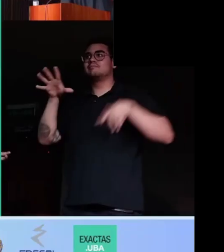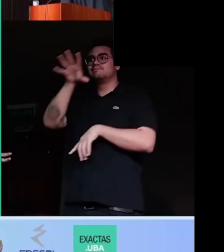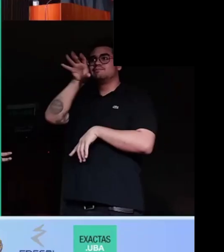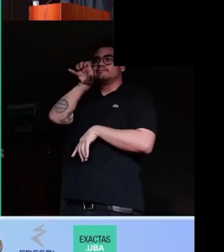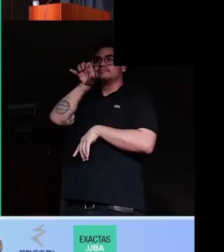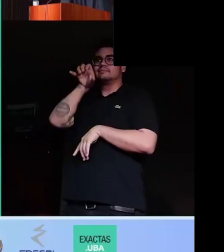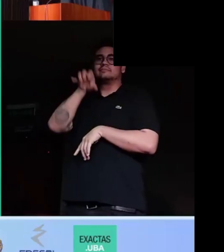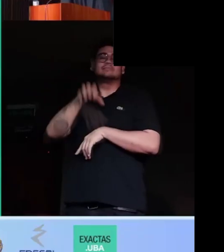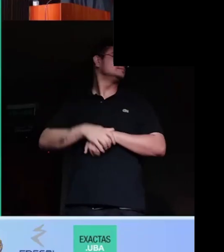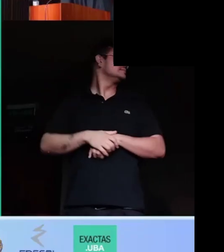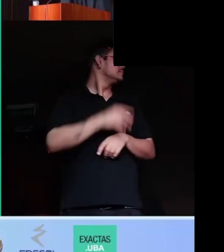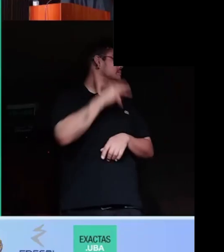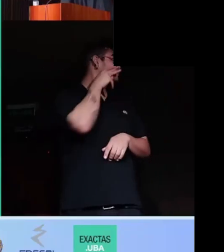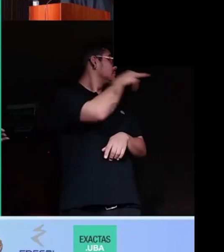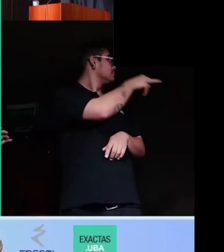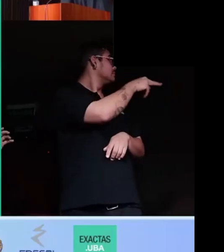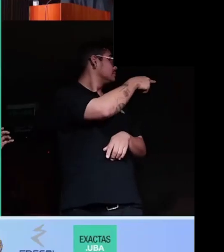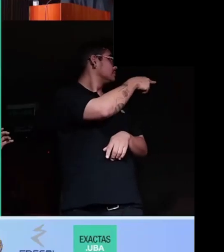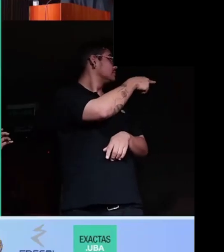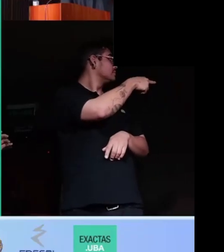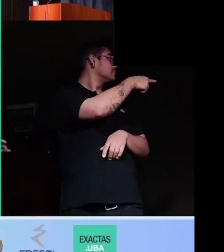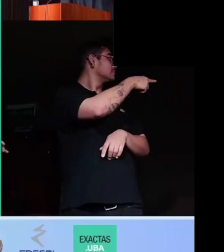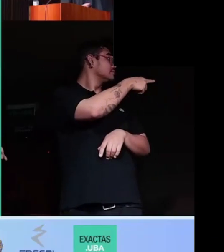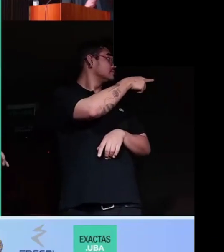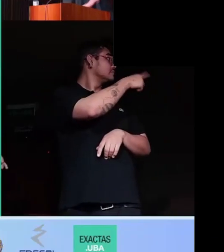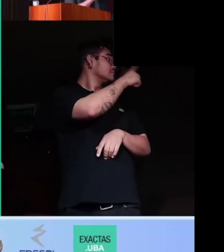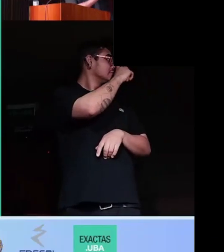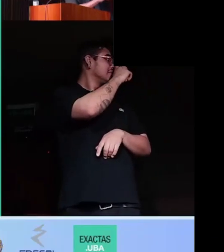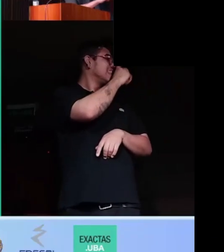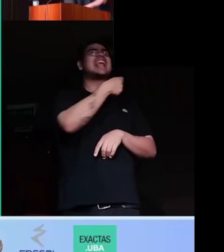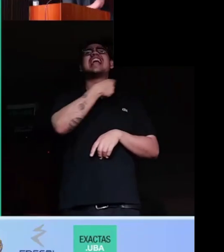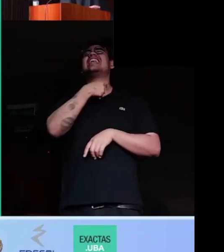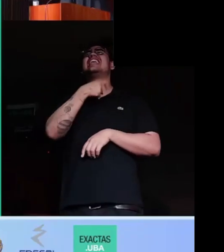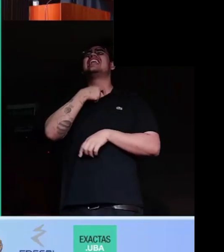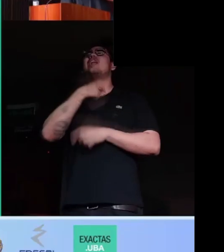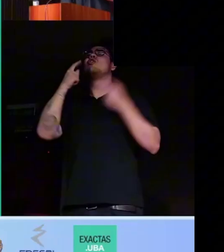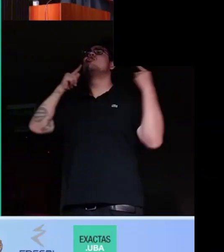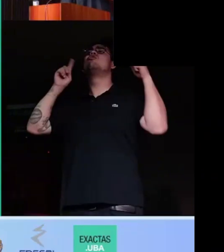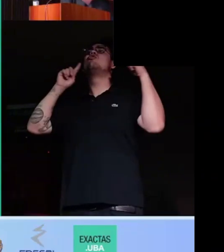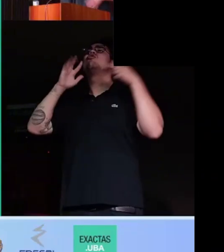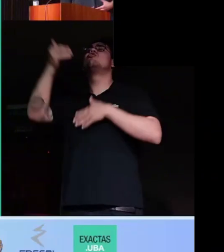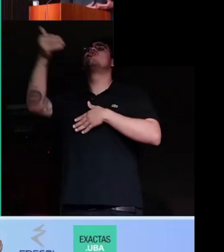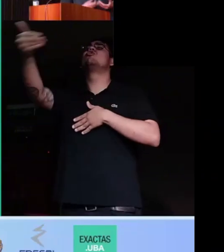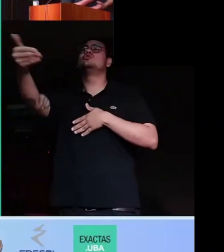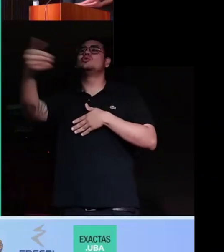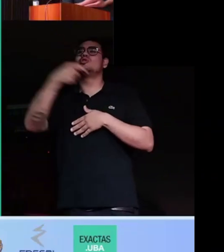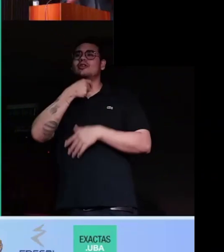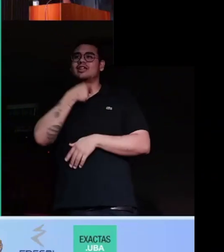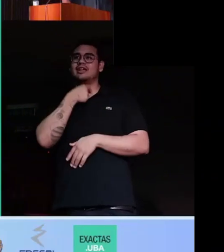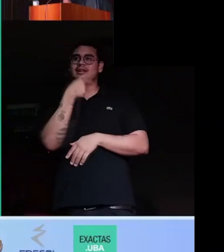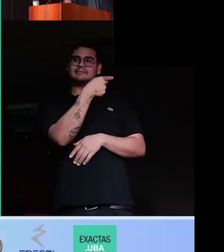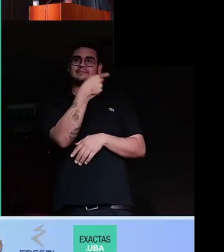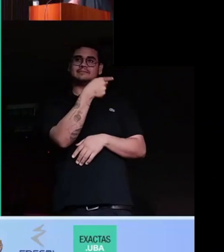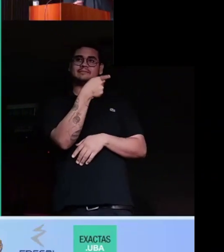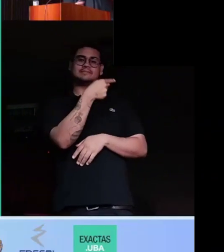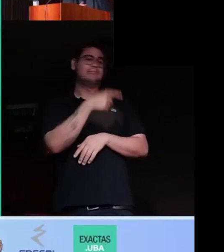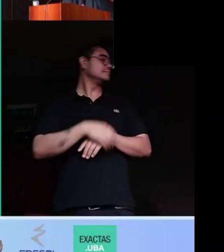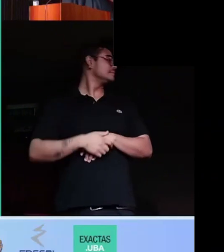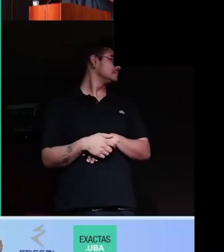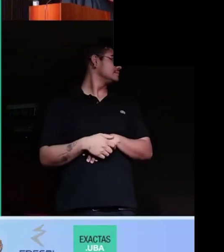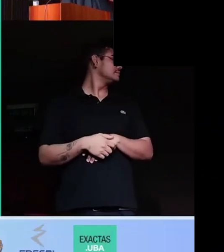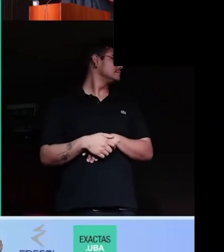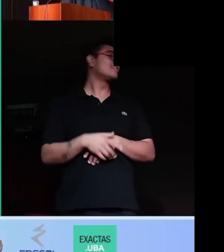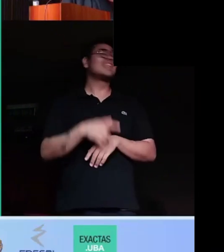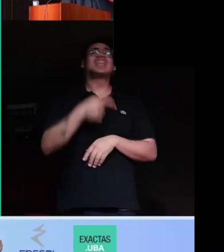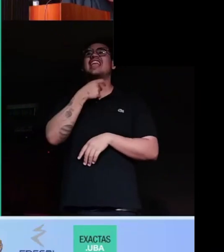contando, que debería de poder detectar brazos, el, el tronco, la cabeza y